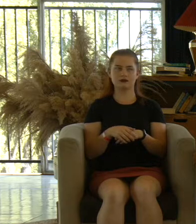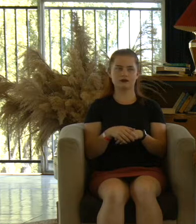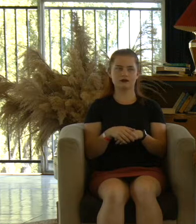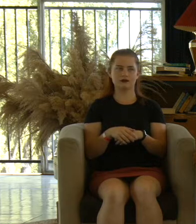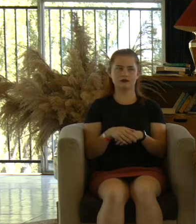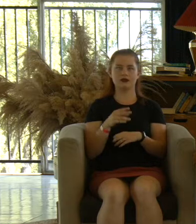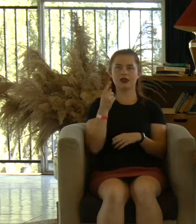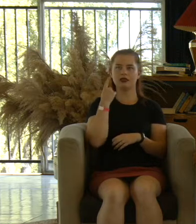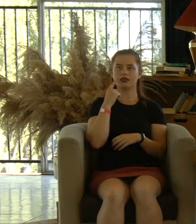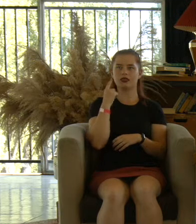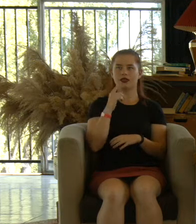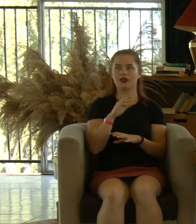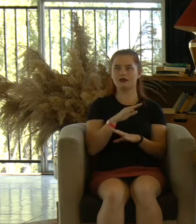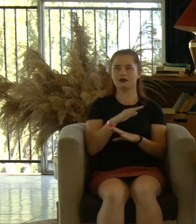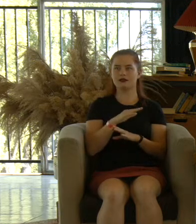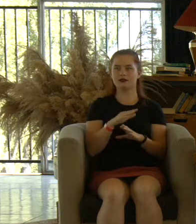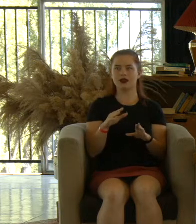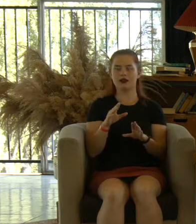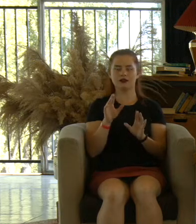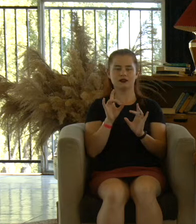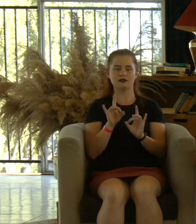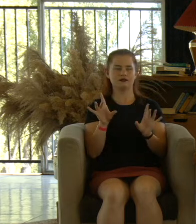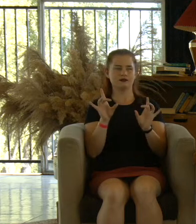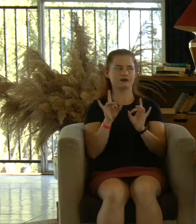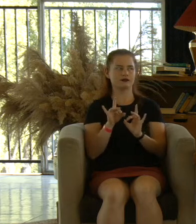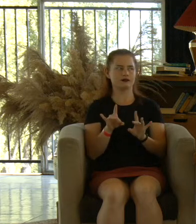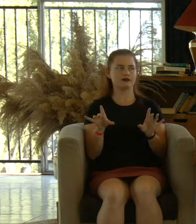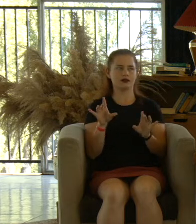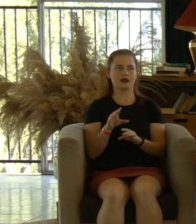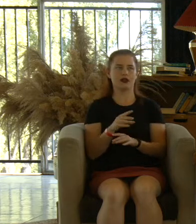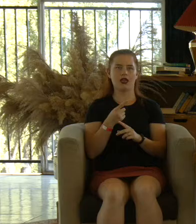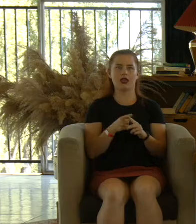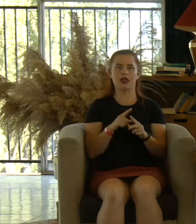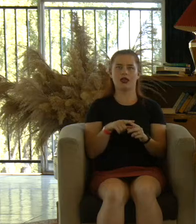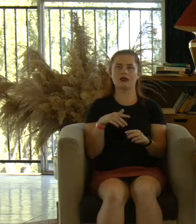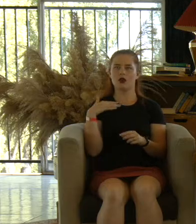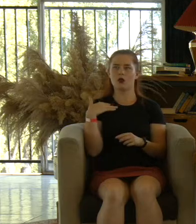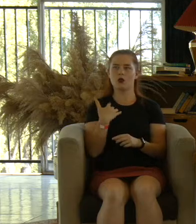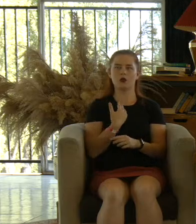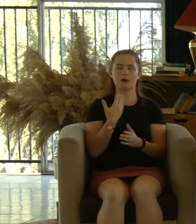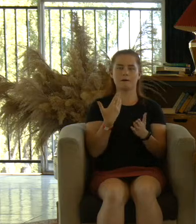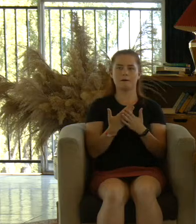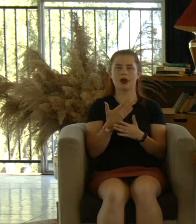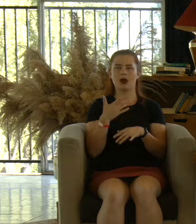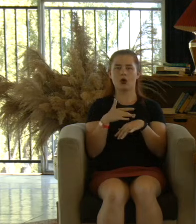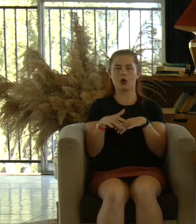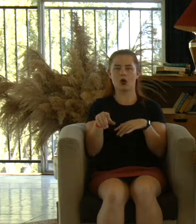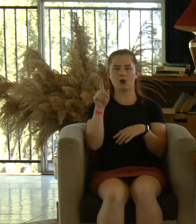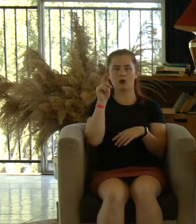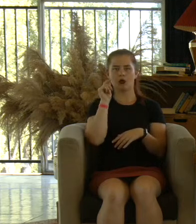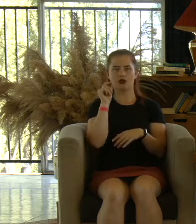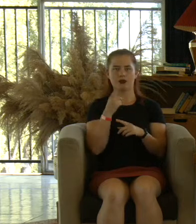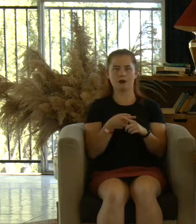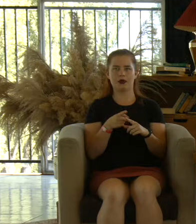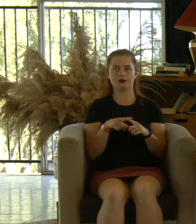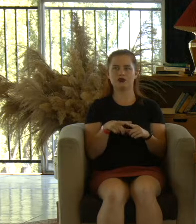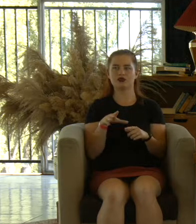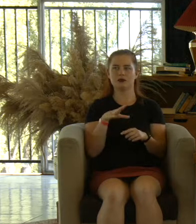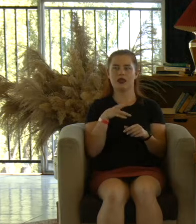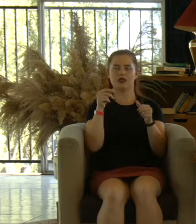Не стесняйтесь, выше поднимите руку. Да. То есть, вот Marlboro Sun – это удивительный просто пример. Просто «Голые мужики», потому что у них на этикетке «Голые мужики».